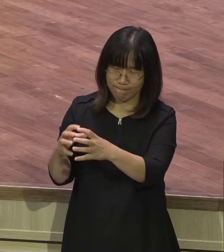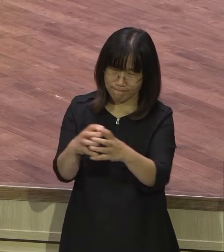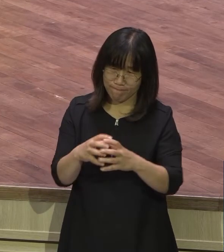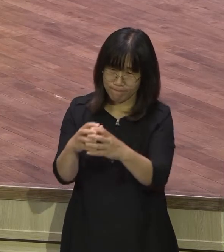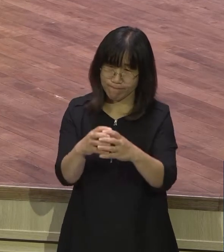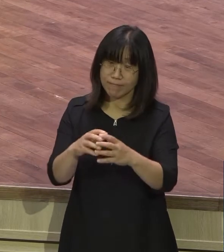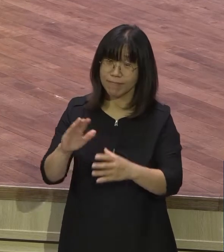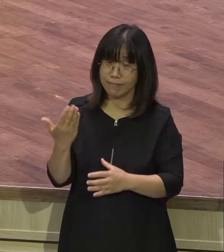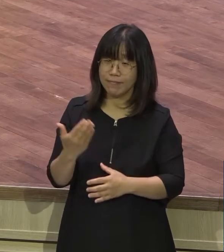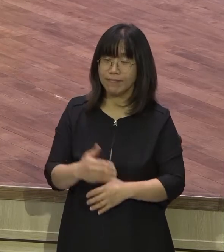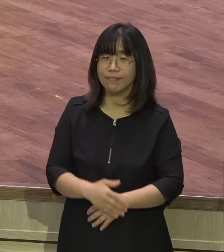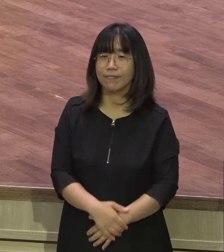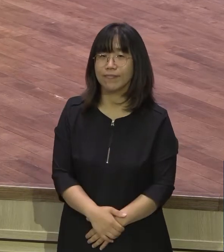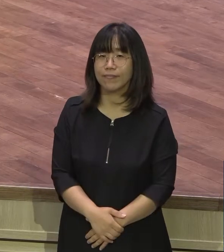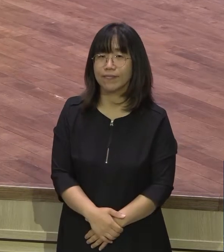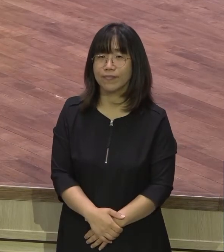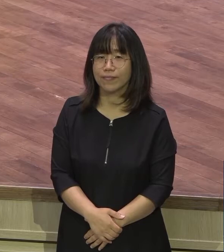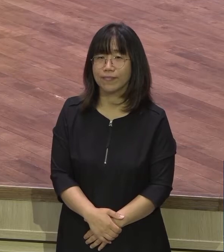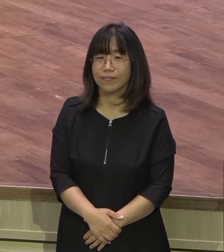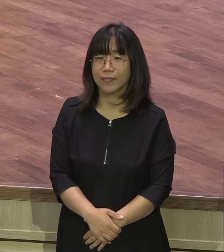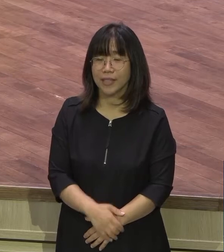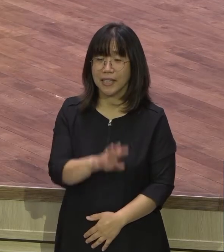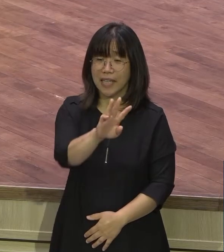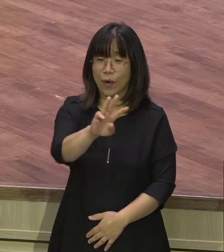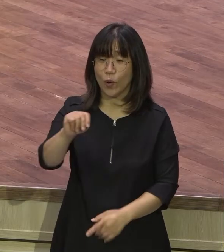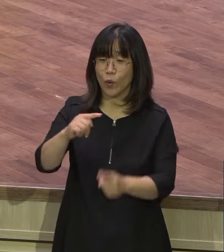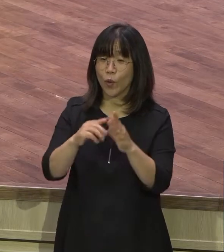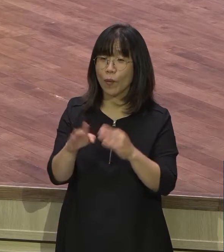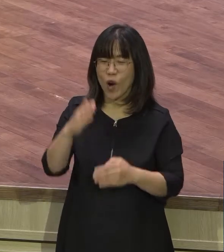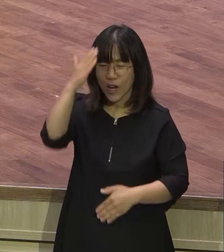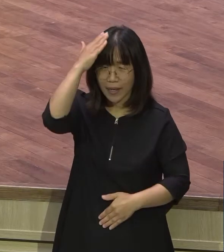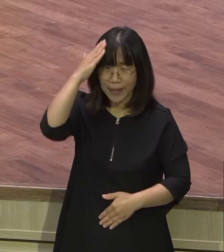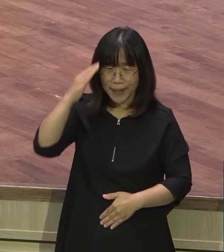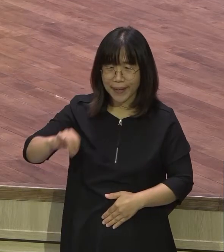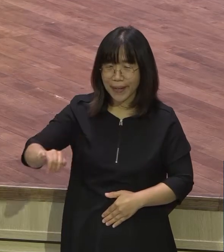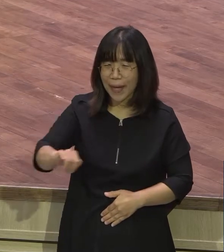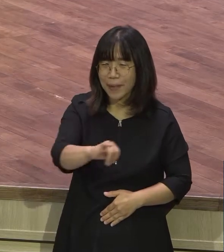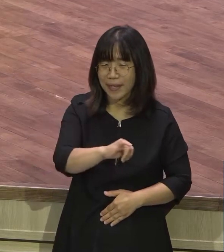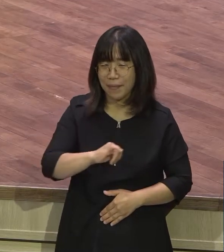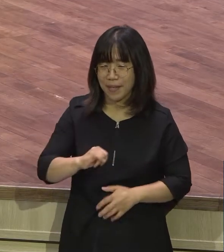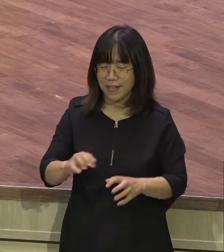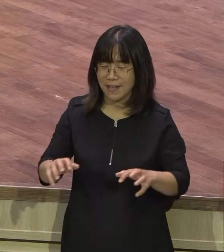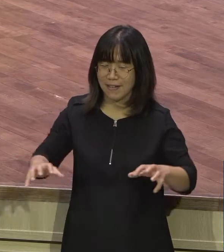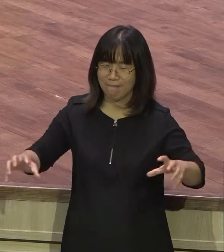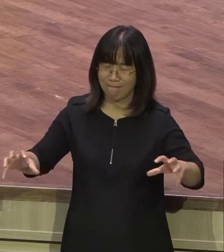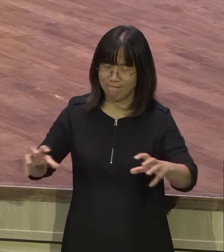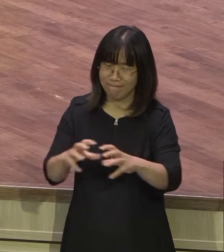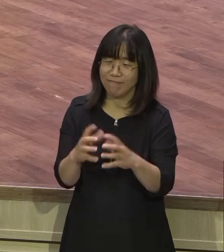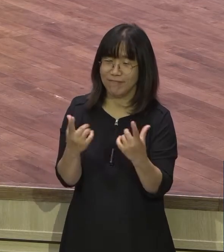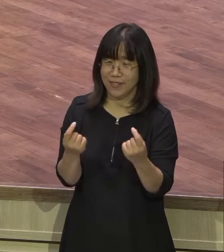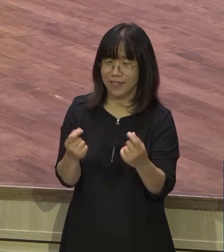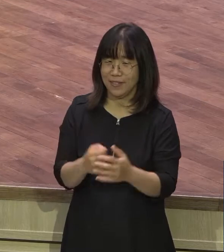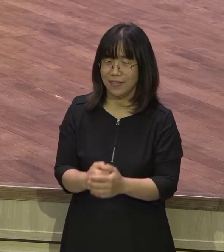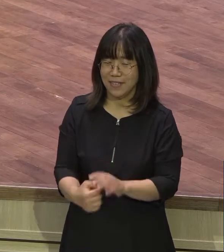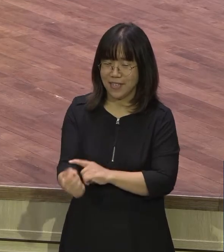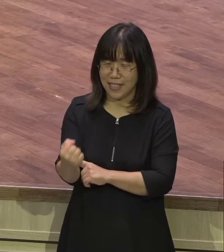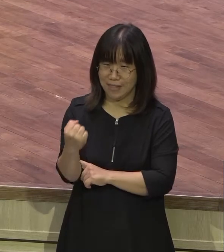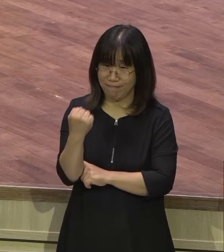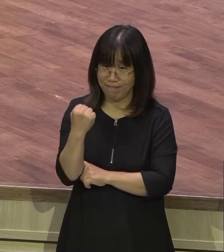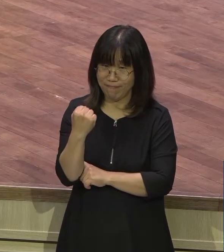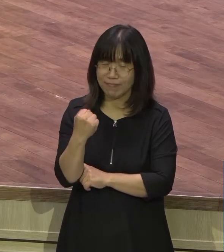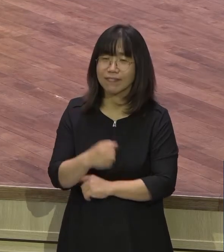놓으면 뭘 맞는다고 우리 교회는 개미군단이 힘을 합쳐가지고 힘을 합쳐가지고 하나님이 이렇게 본당까지